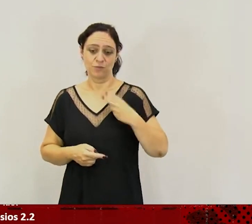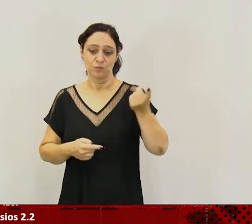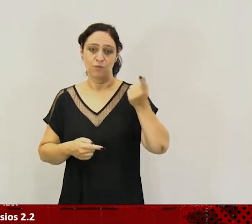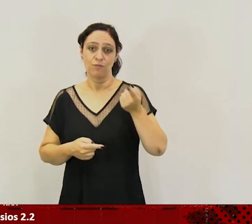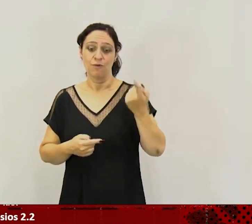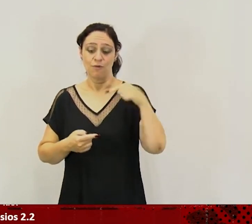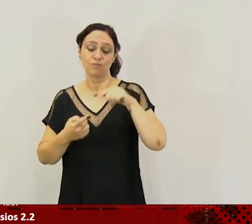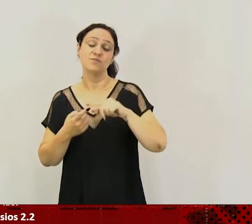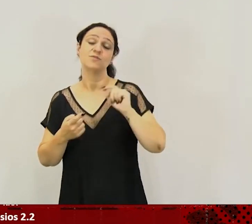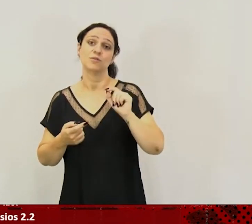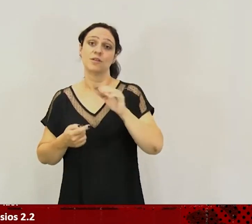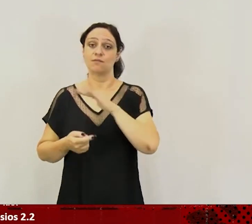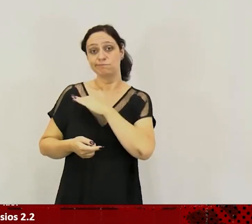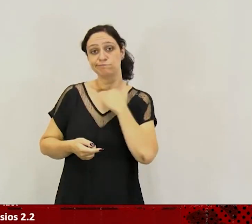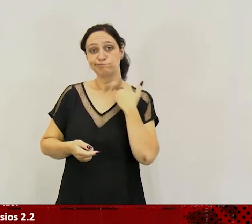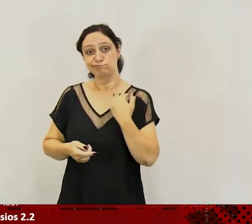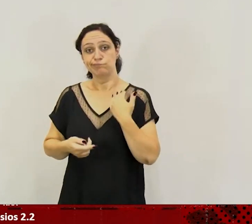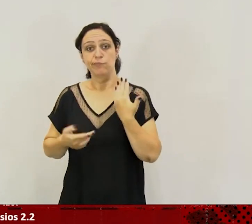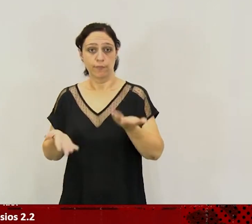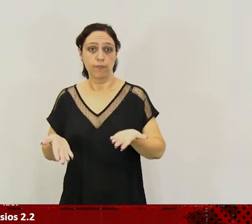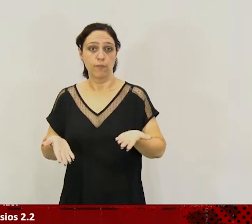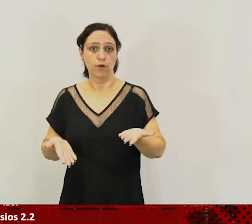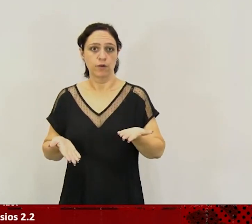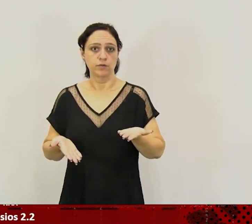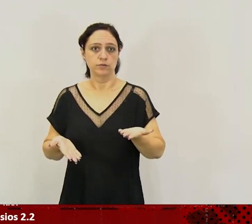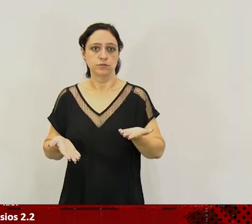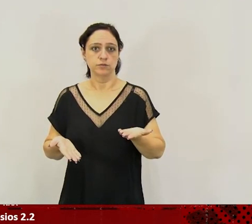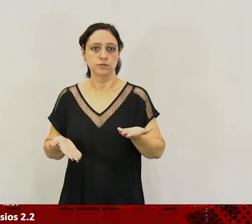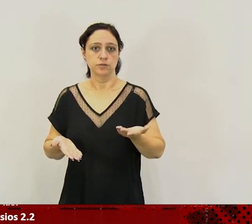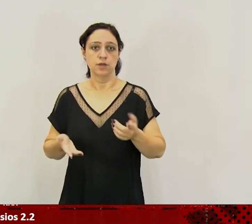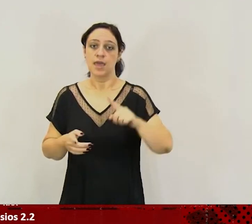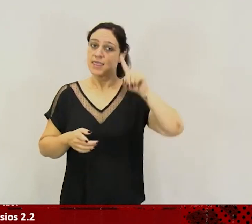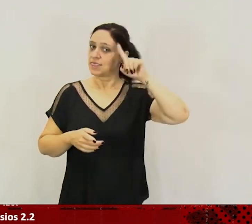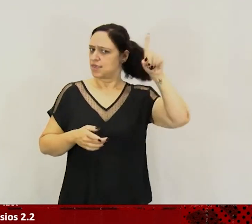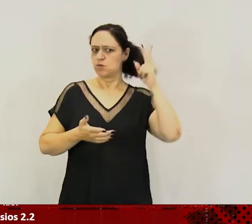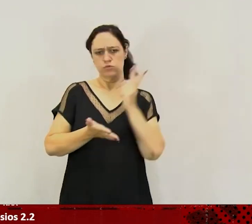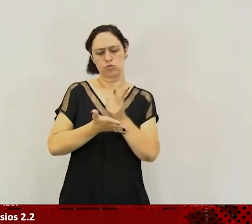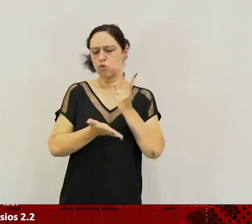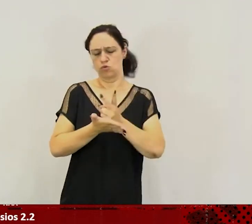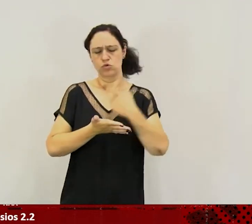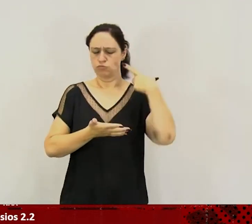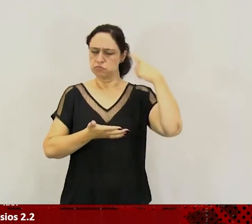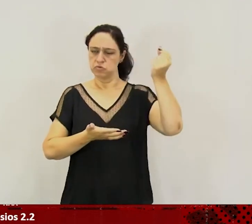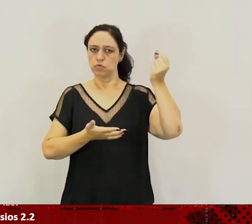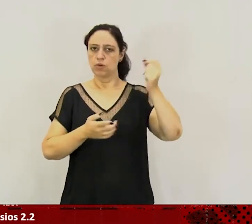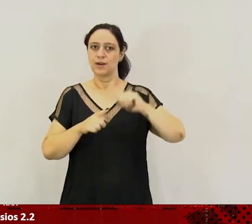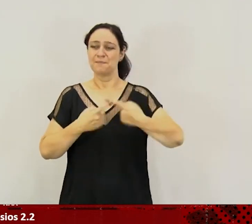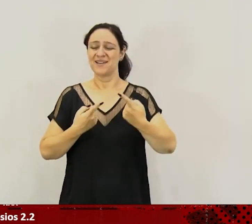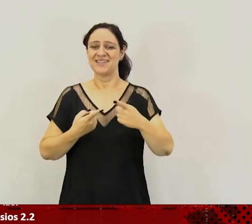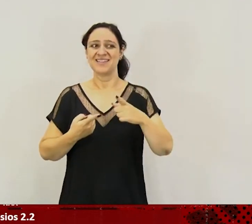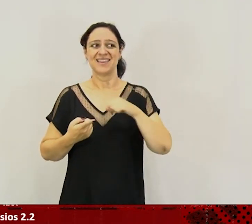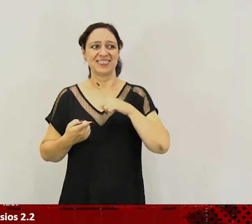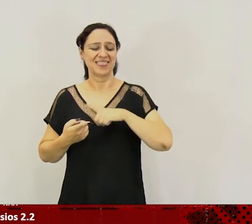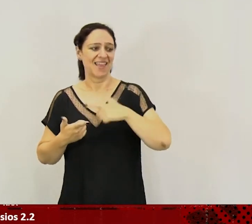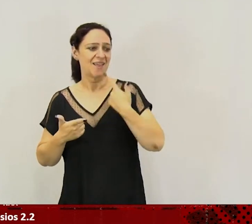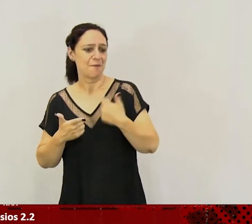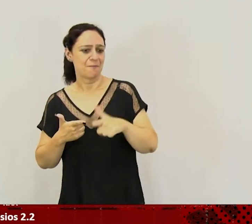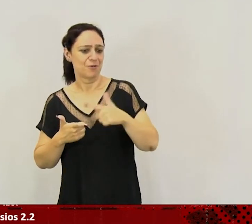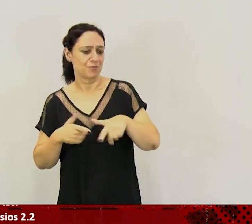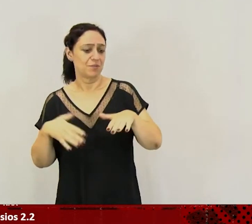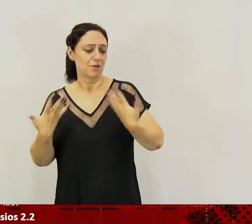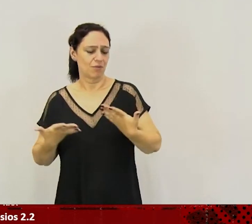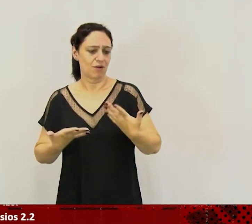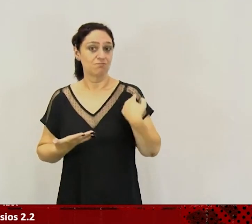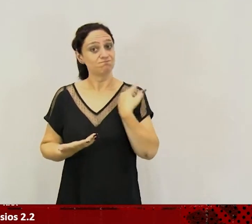a morte. A escolha dele não mudou, mas havia um problema. Nós